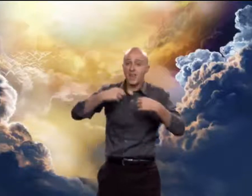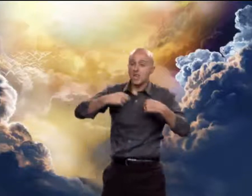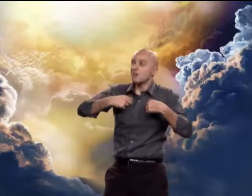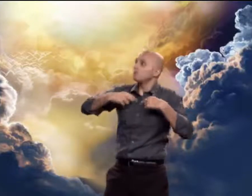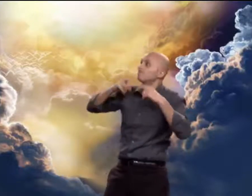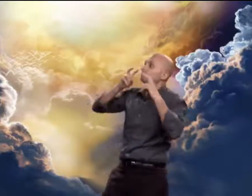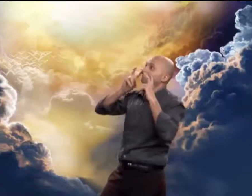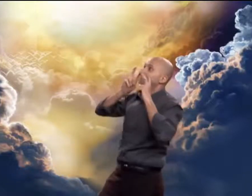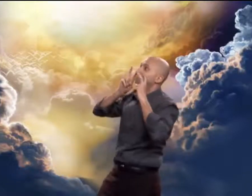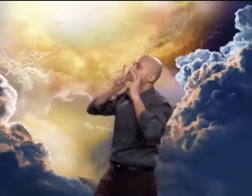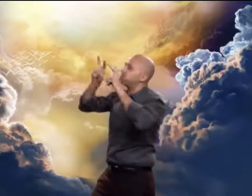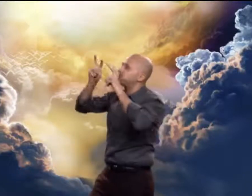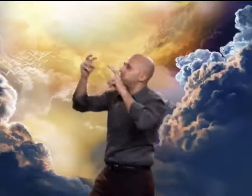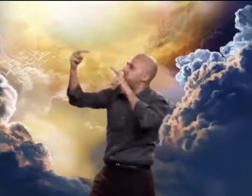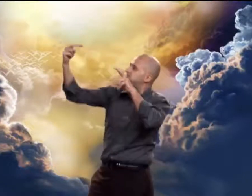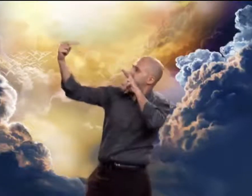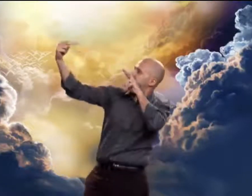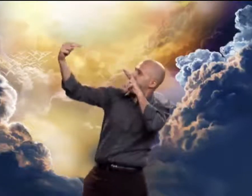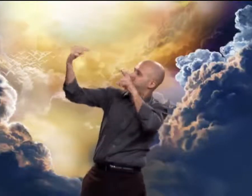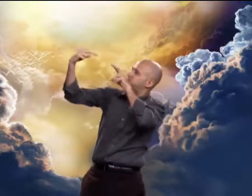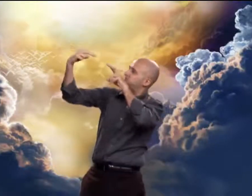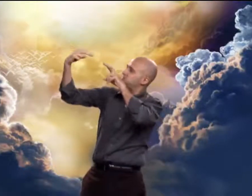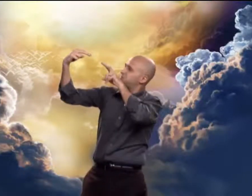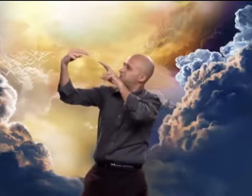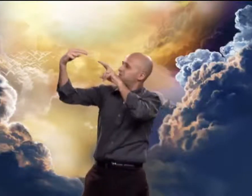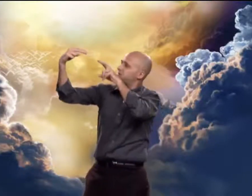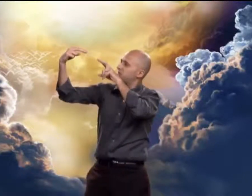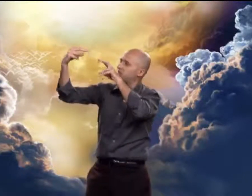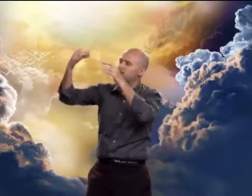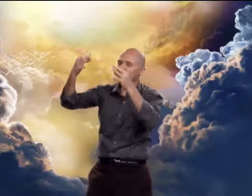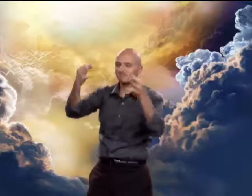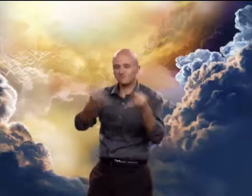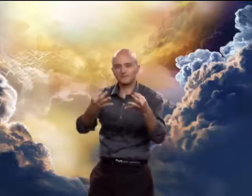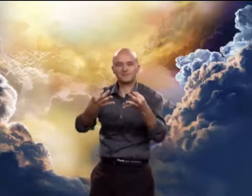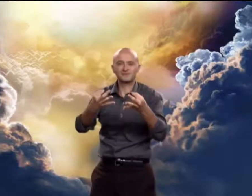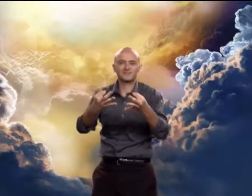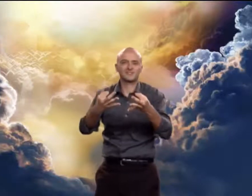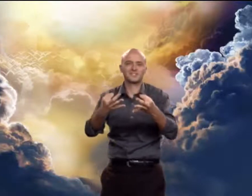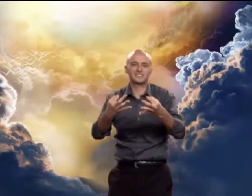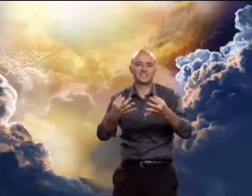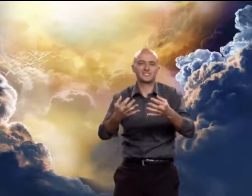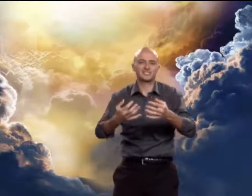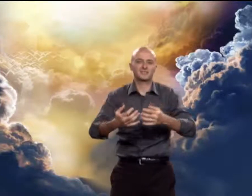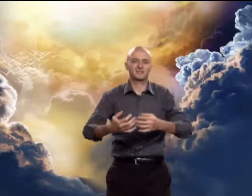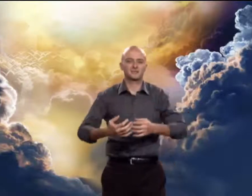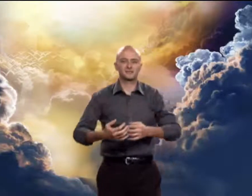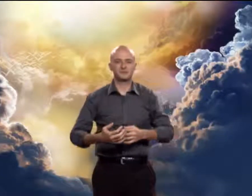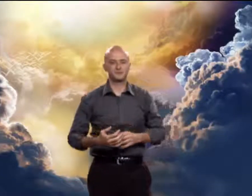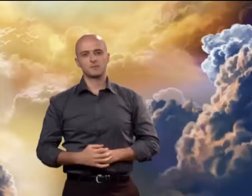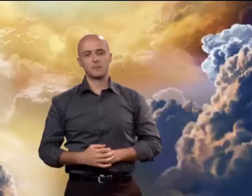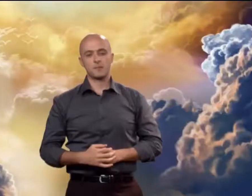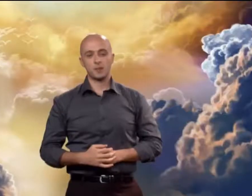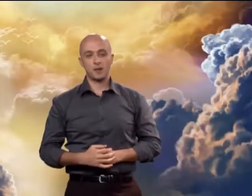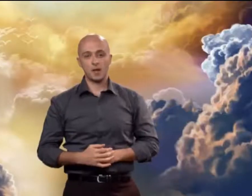verão e não outros." Os poetas e profetas da Bíblia trataram da volta de Cristo com palavras cheias de